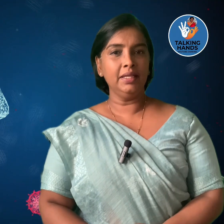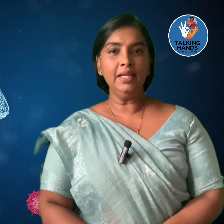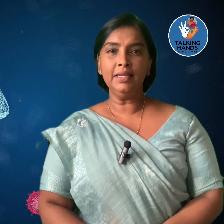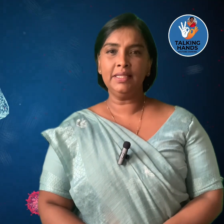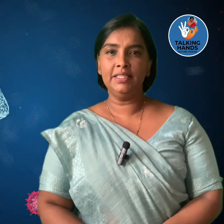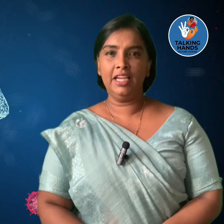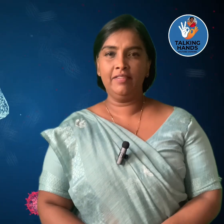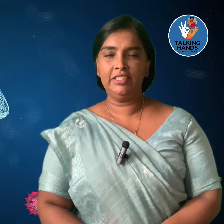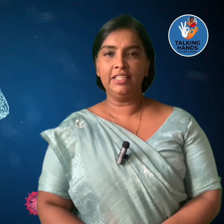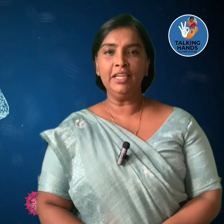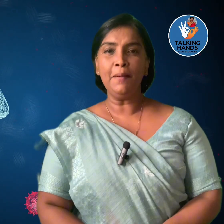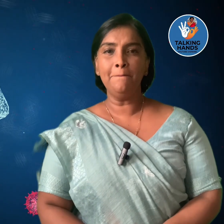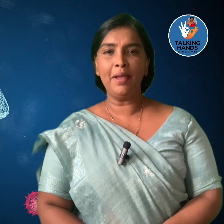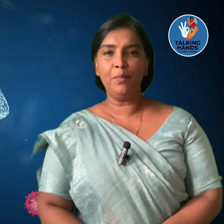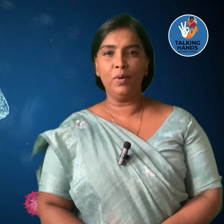ඊළඟ සංඥා වචනය පැපොළ.